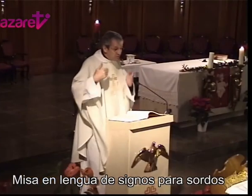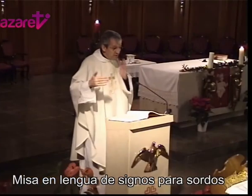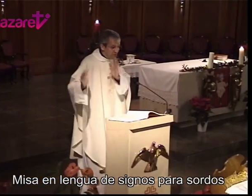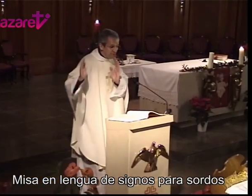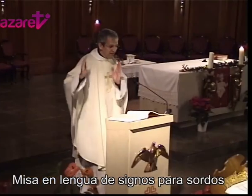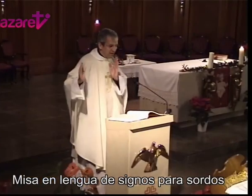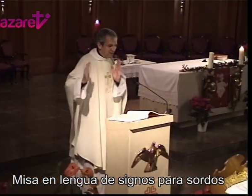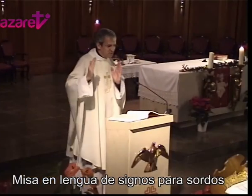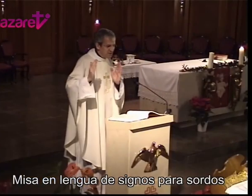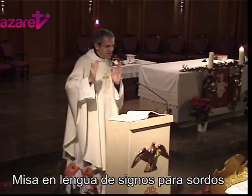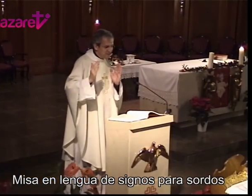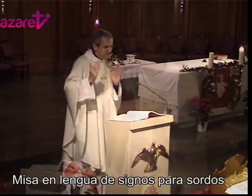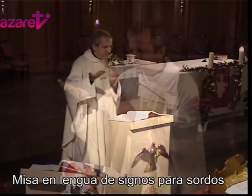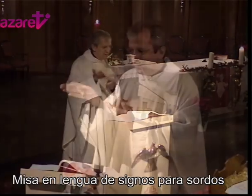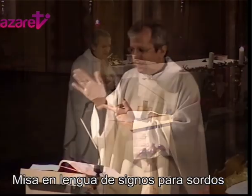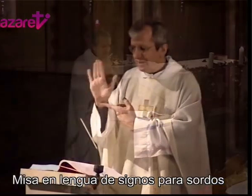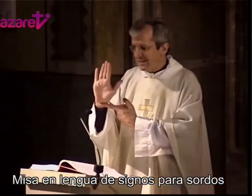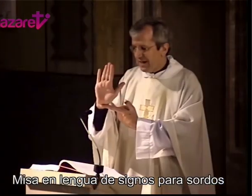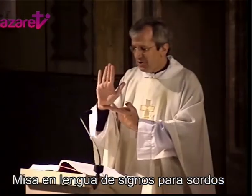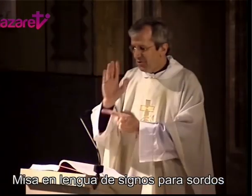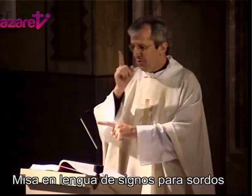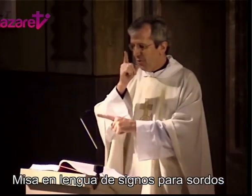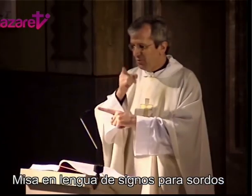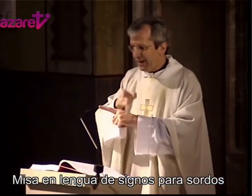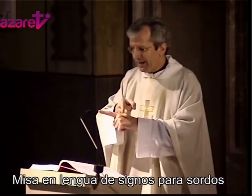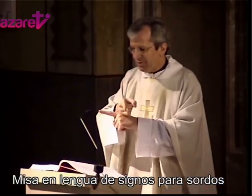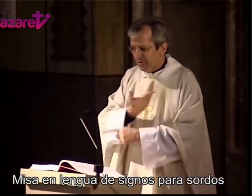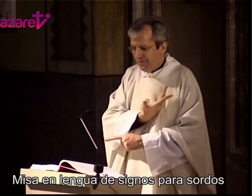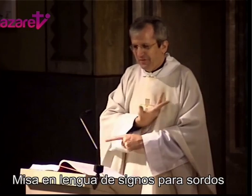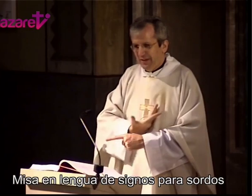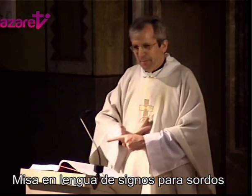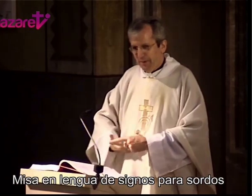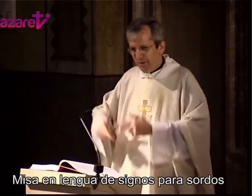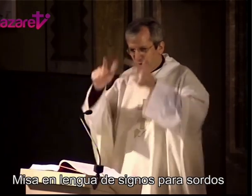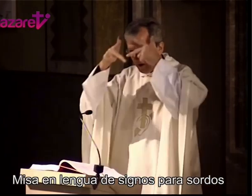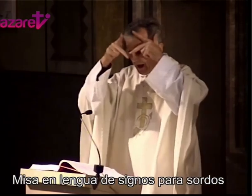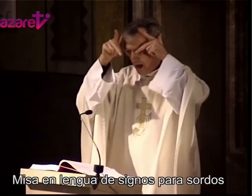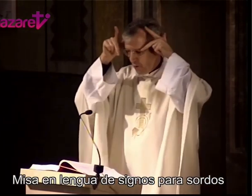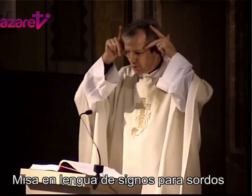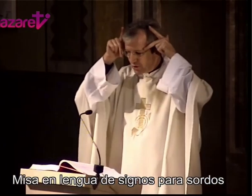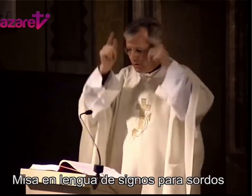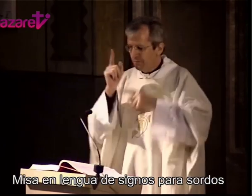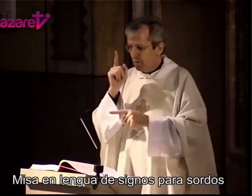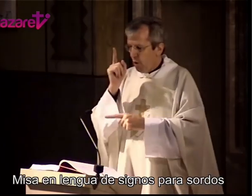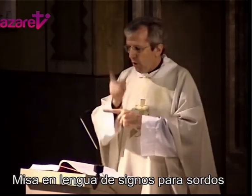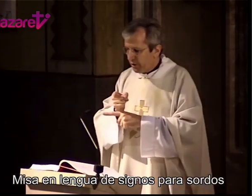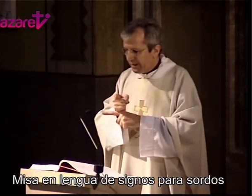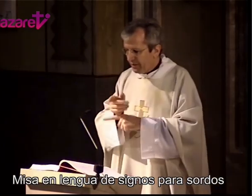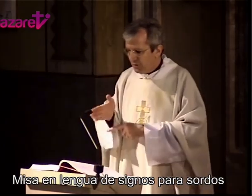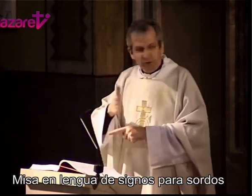Sucedió en aquellos días que salió un decreto del emperador Augusto ordenando